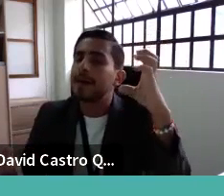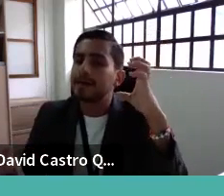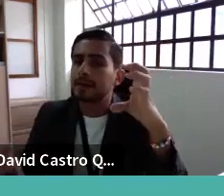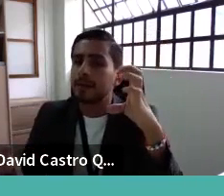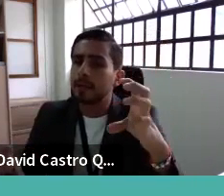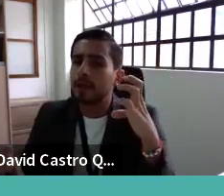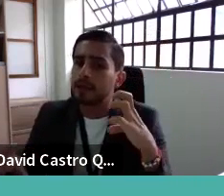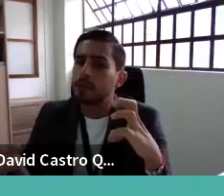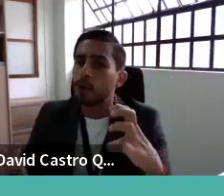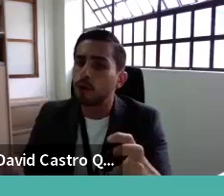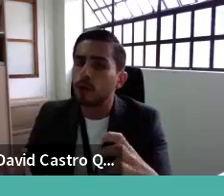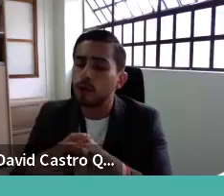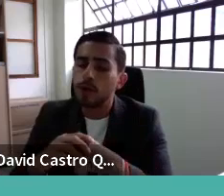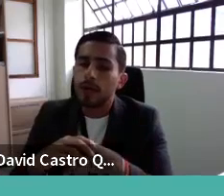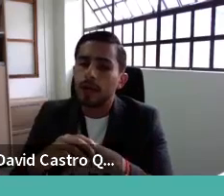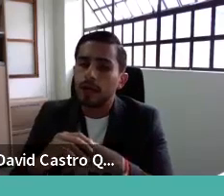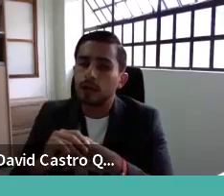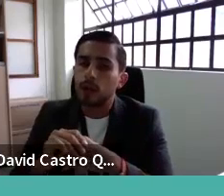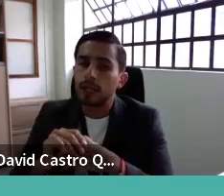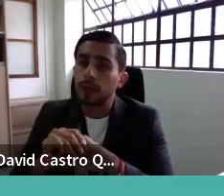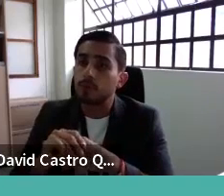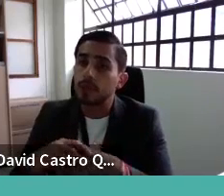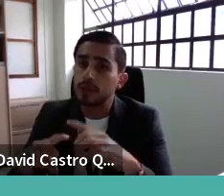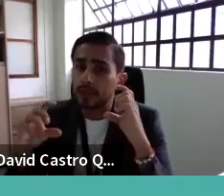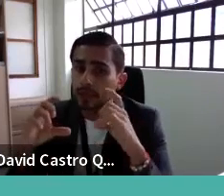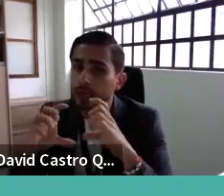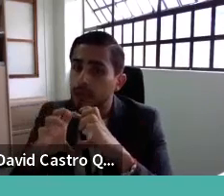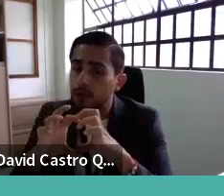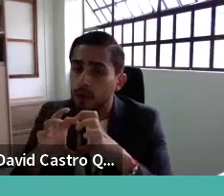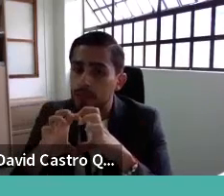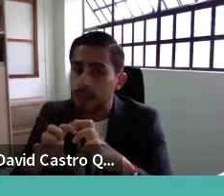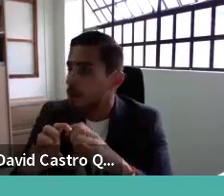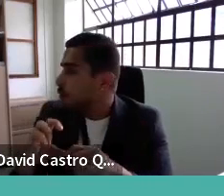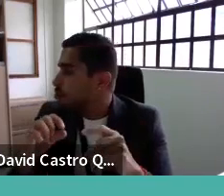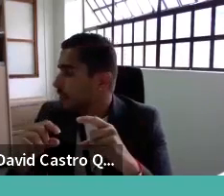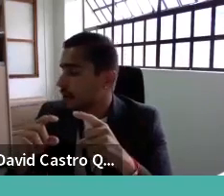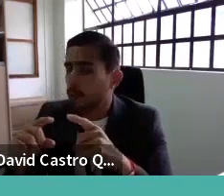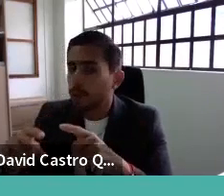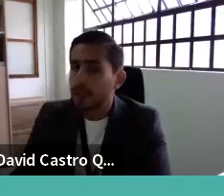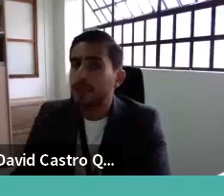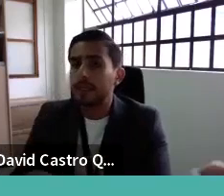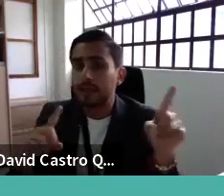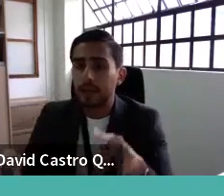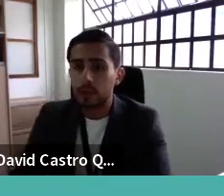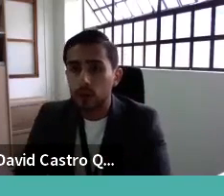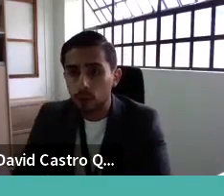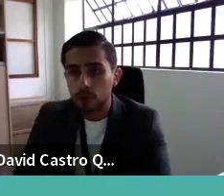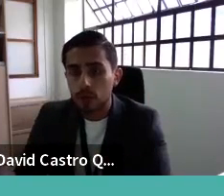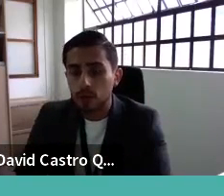exactamente el mismo código en todas las diapositivas que tienen el ícono de WhatsApp. Ustedes van a poder ir integrando al grupo, los que no